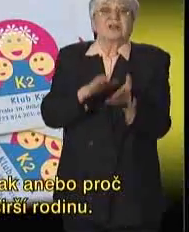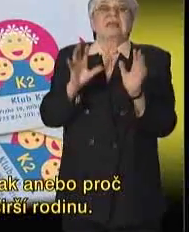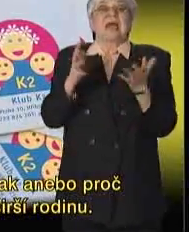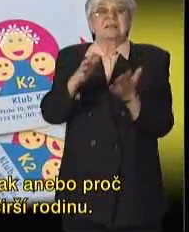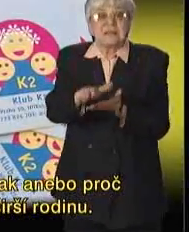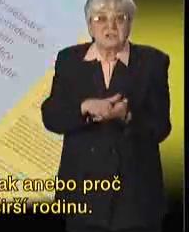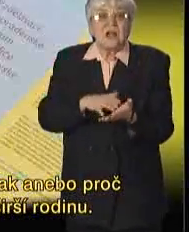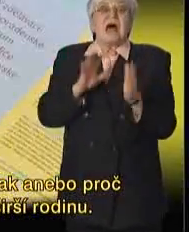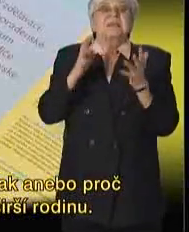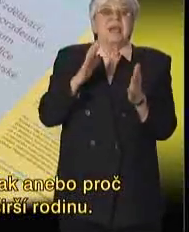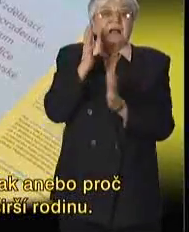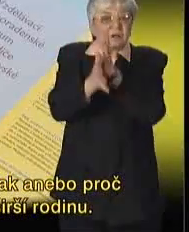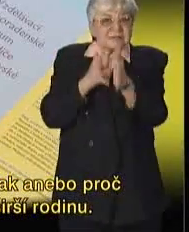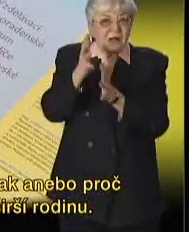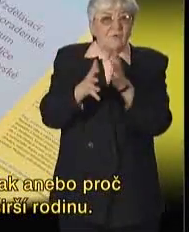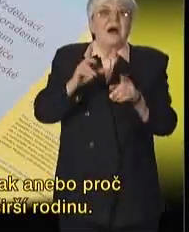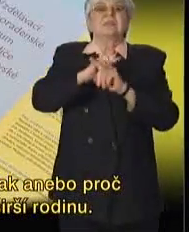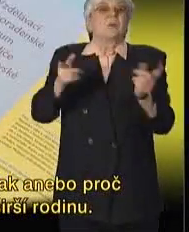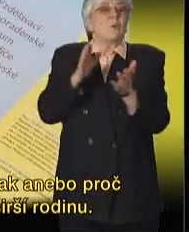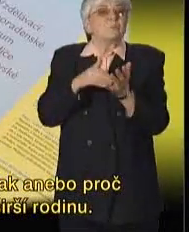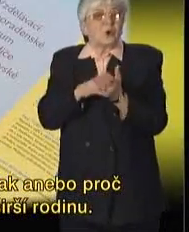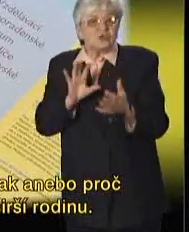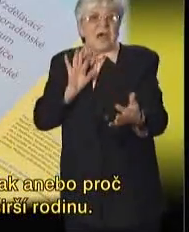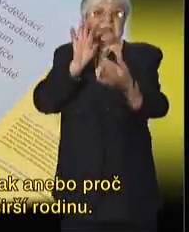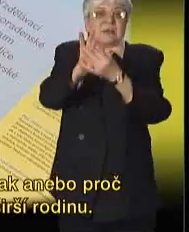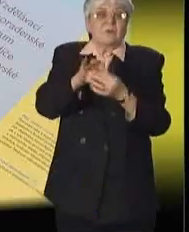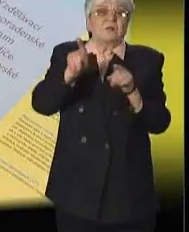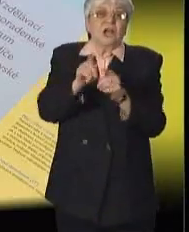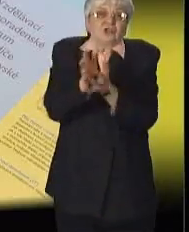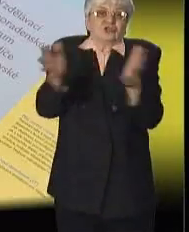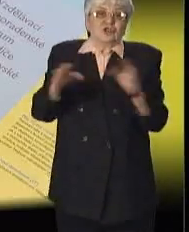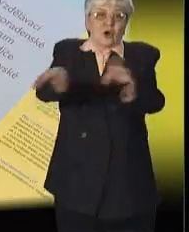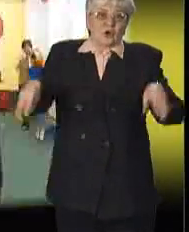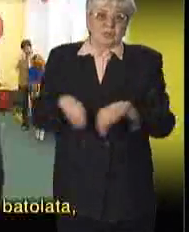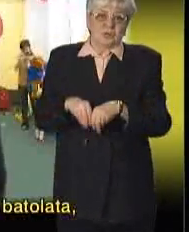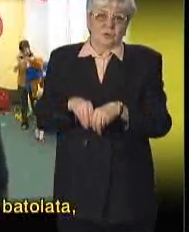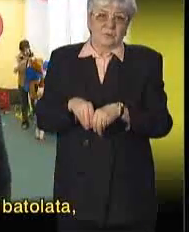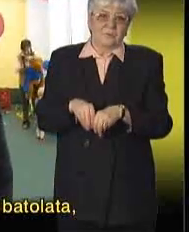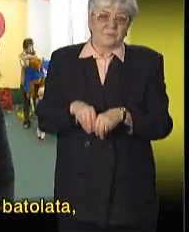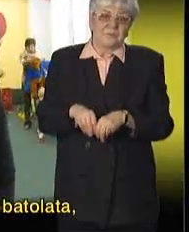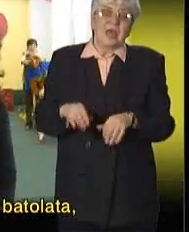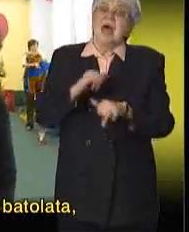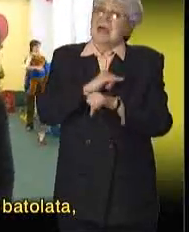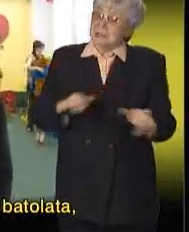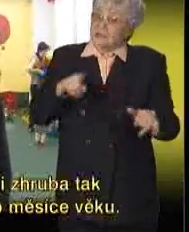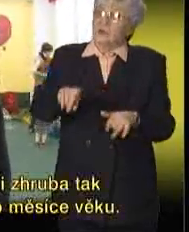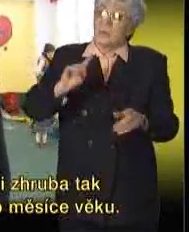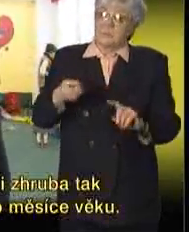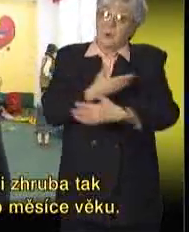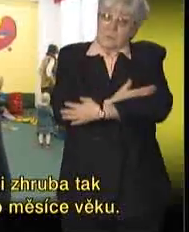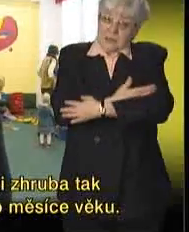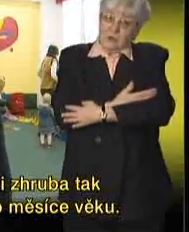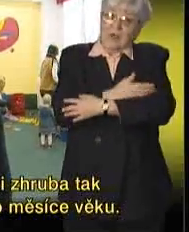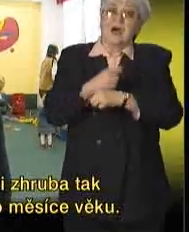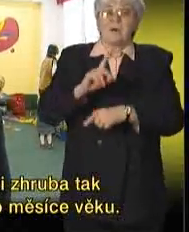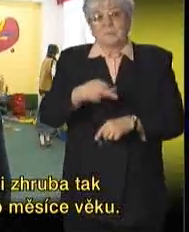s dětmi, jak znakovat, anebo proč zapojovat třeba i širší rodinu. Je to pro batolata, je to pro děti zhruba